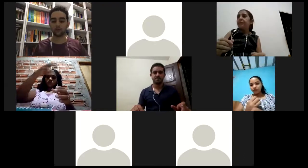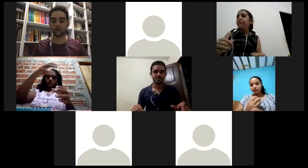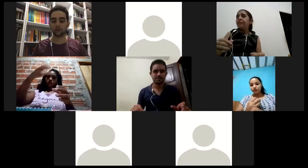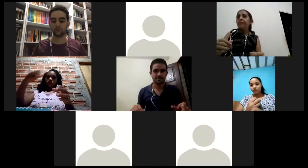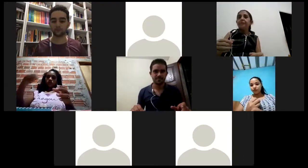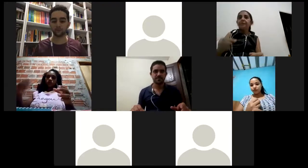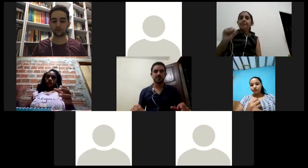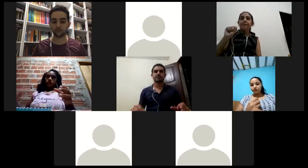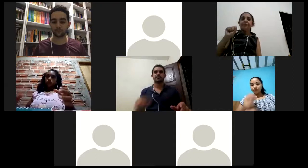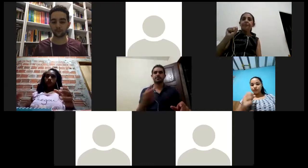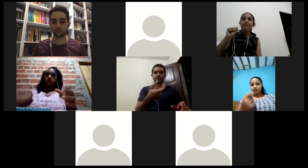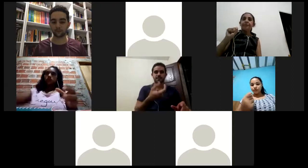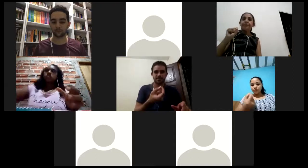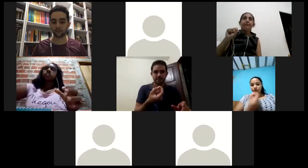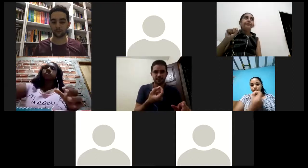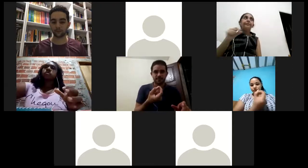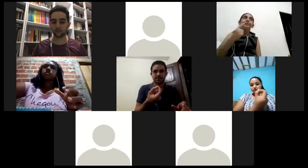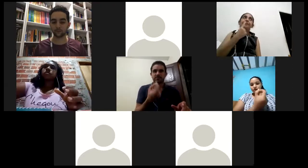Acerola.